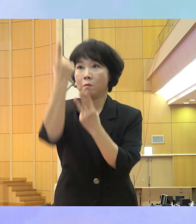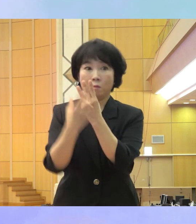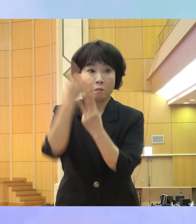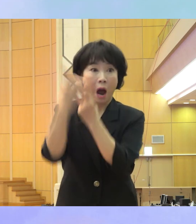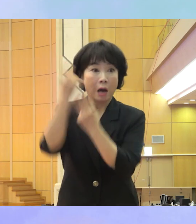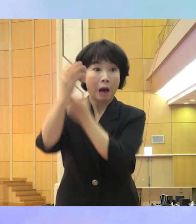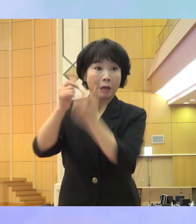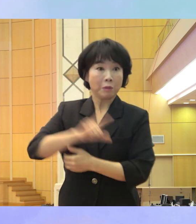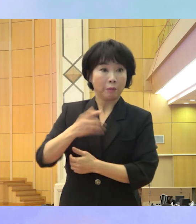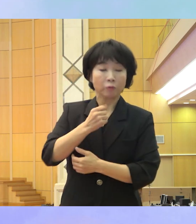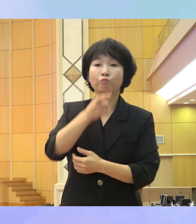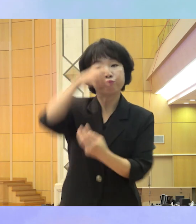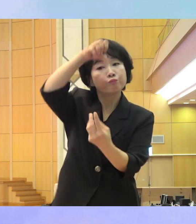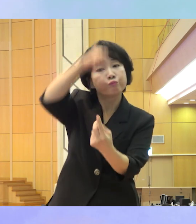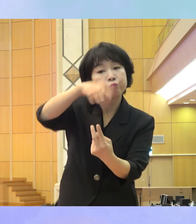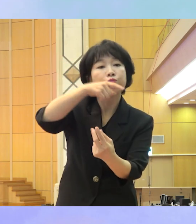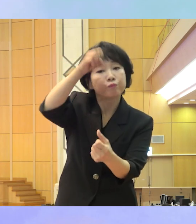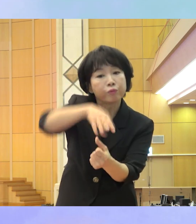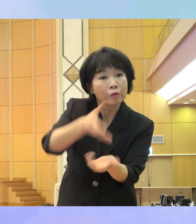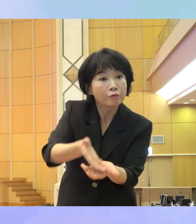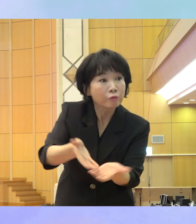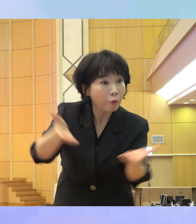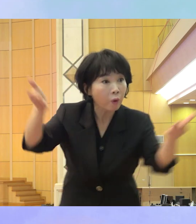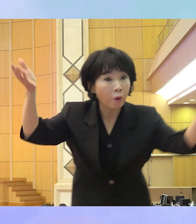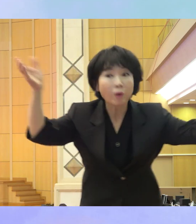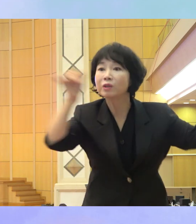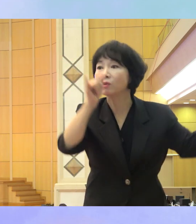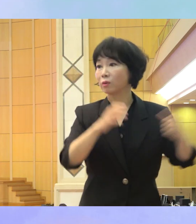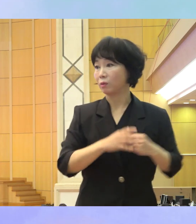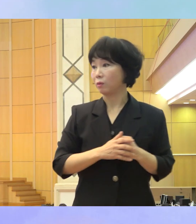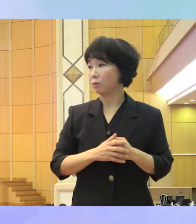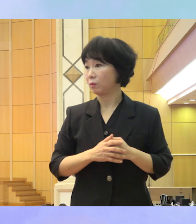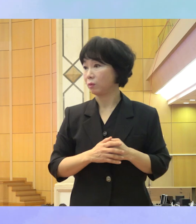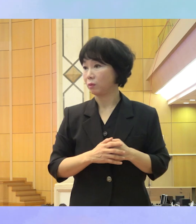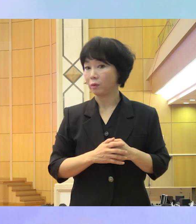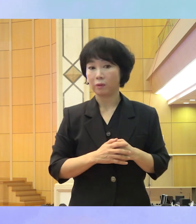하나님의 이름으로 세례를 주는 것을 볼 수가 있습니다.